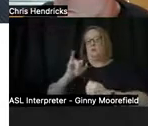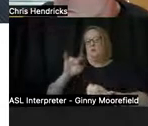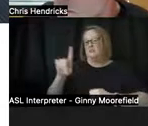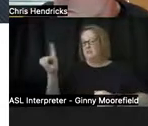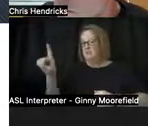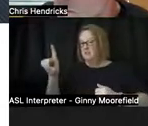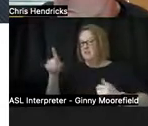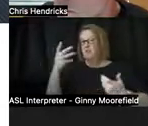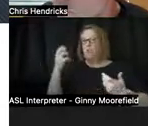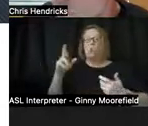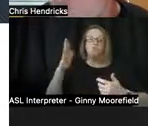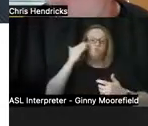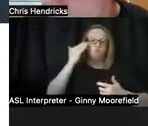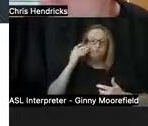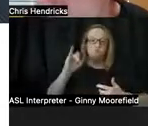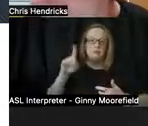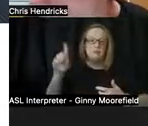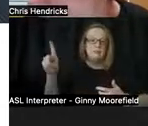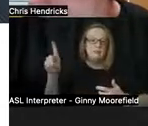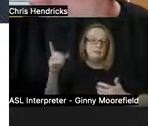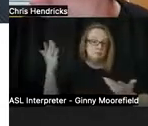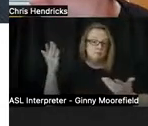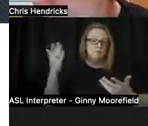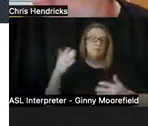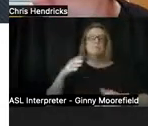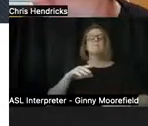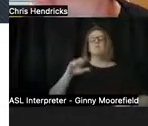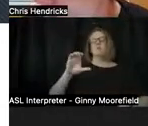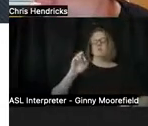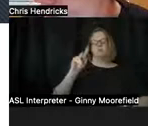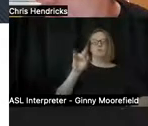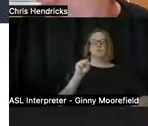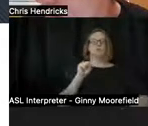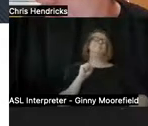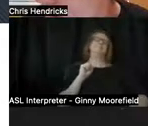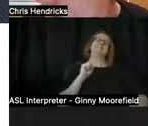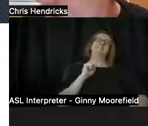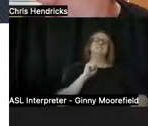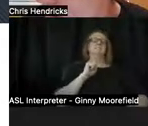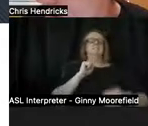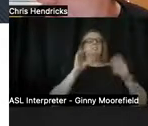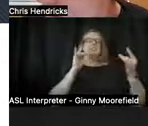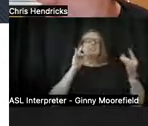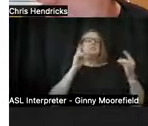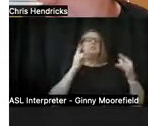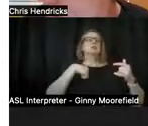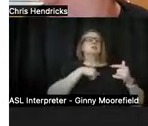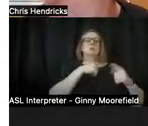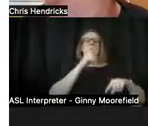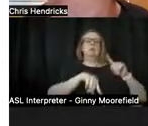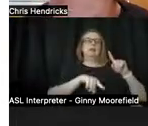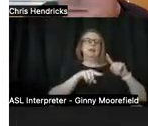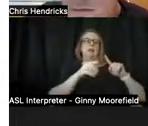discoveryts nosotros a ver cómo lo digo Tenemos que ser no partidistas lo más no parti